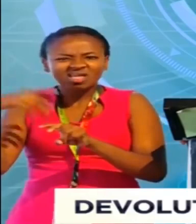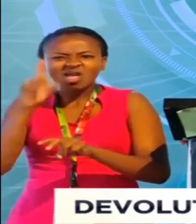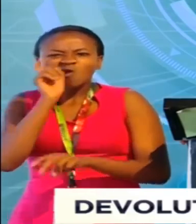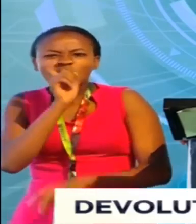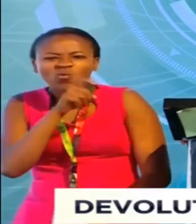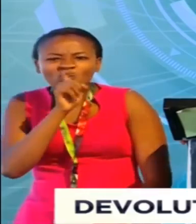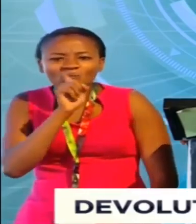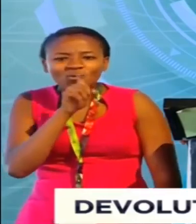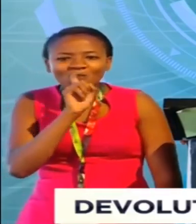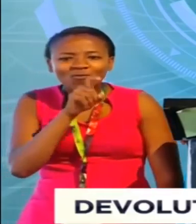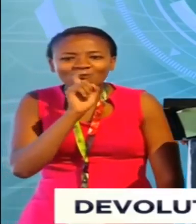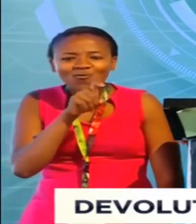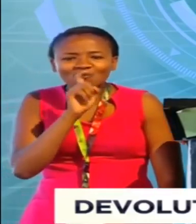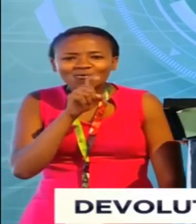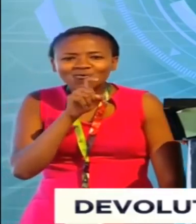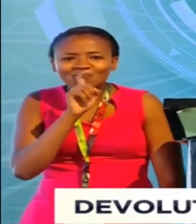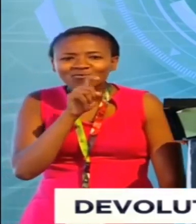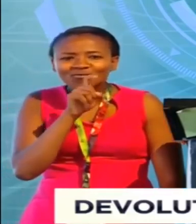kuku za